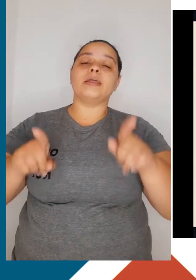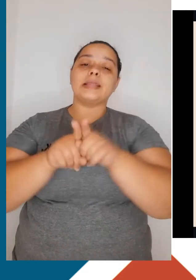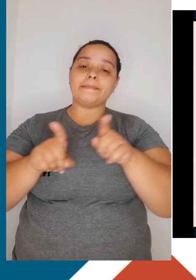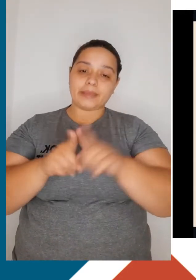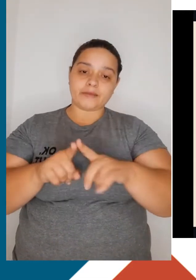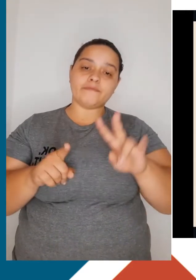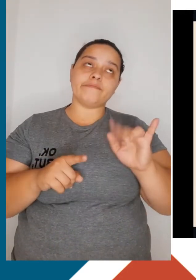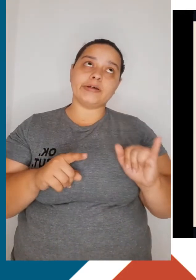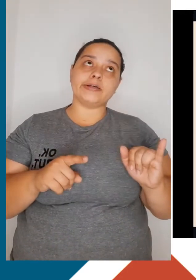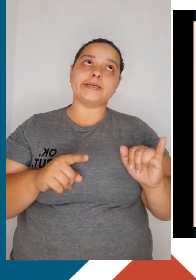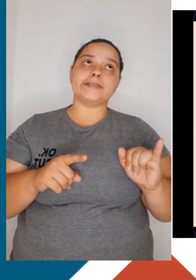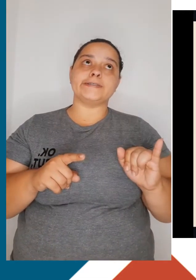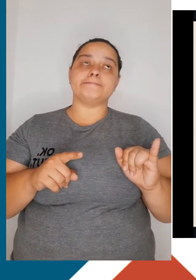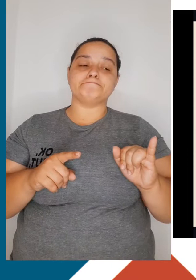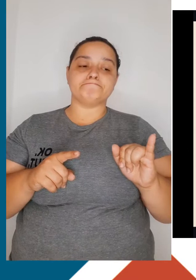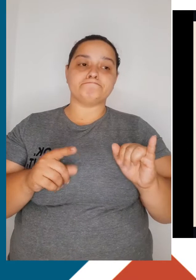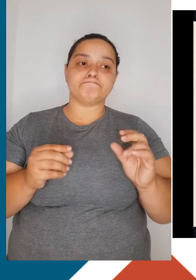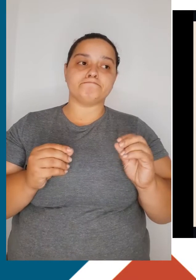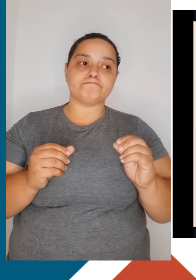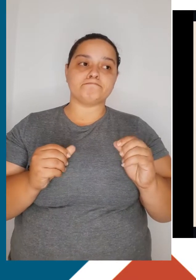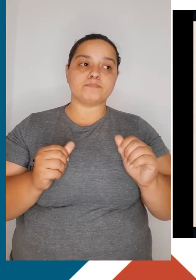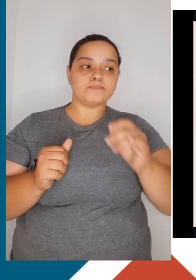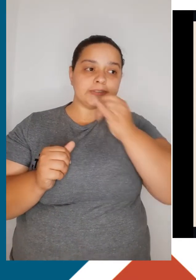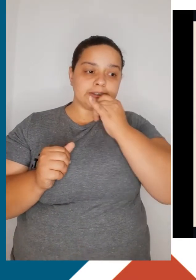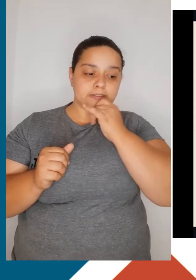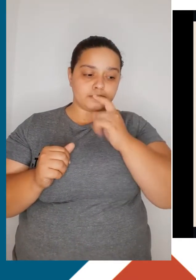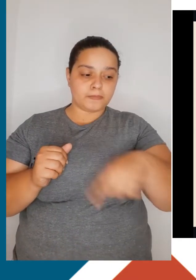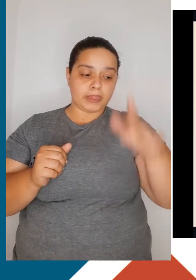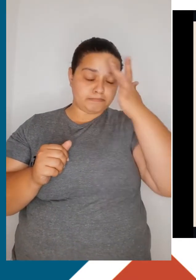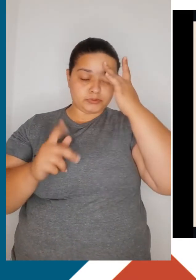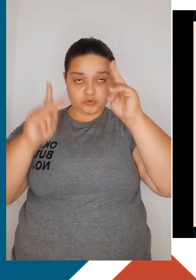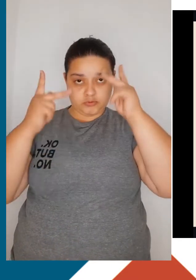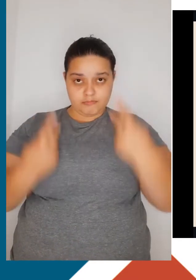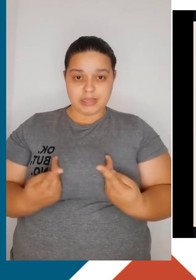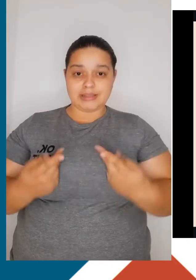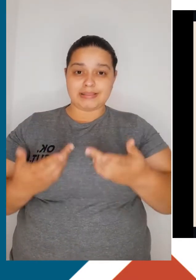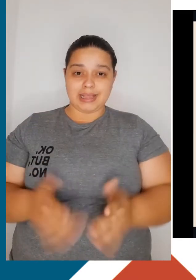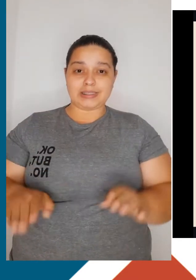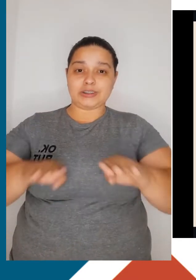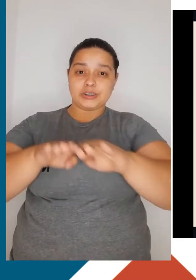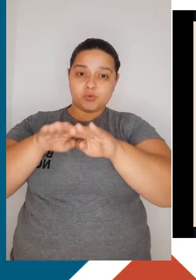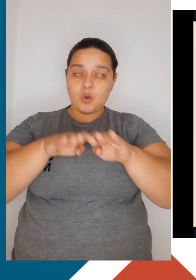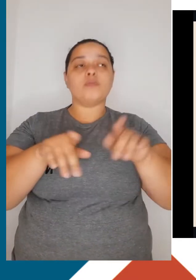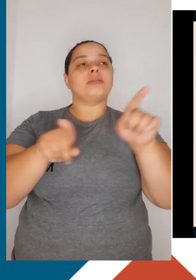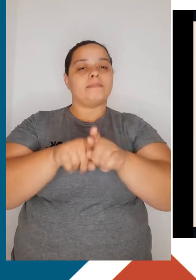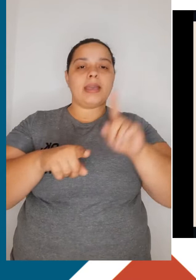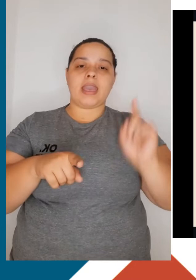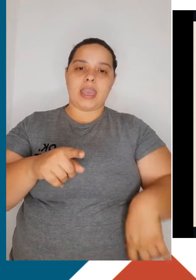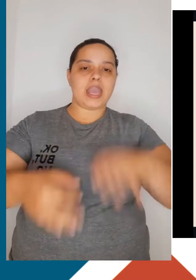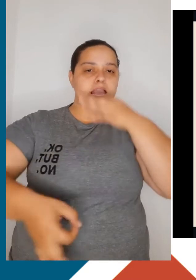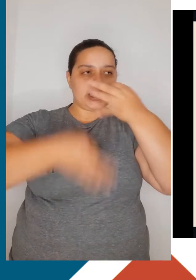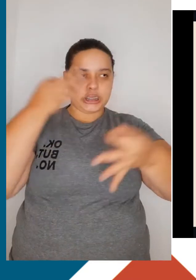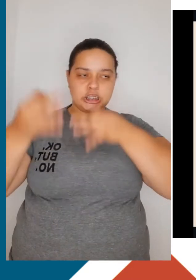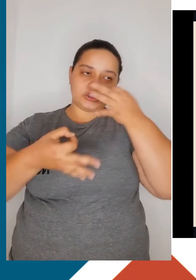vai considerando, quando ele considera que os seres humanos nascem iguais, também vai ser uma crítica